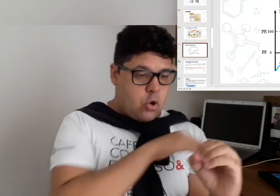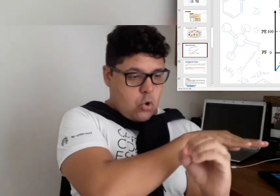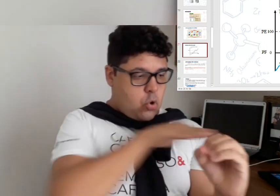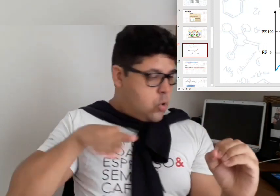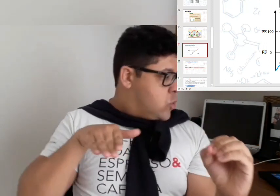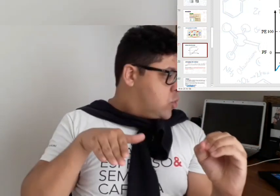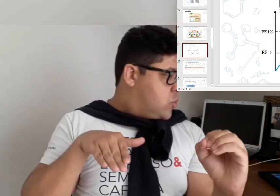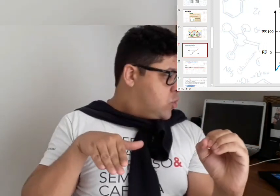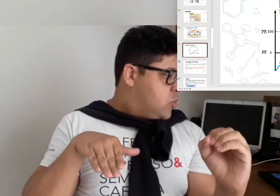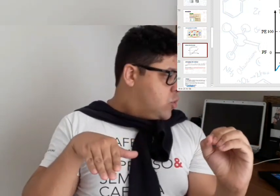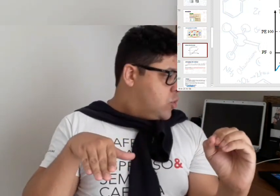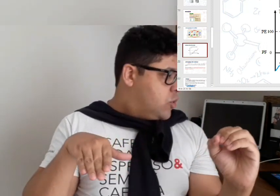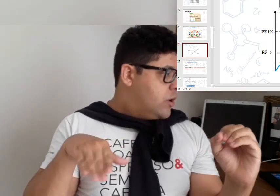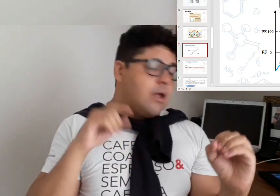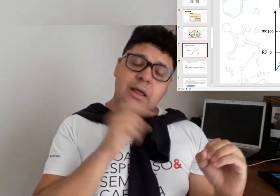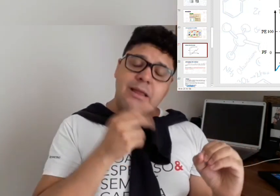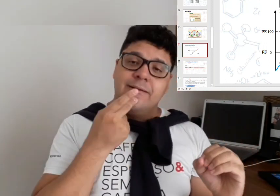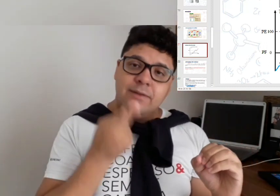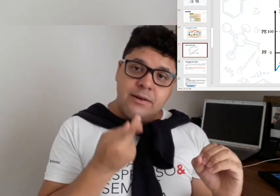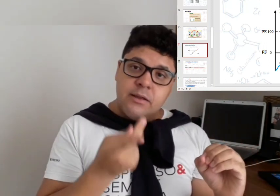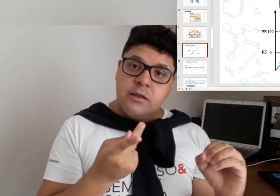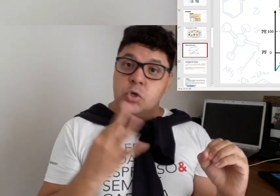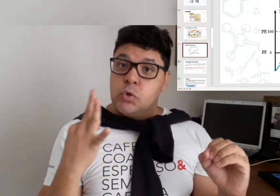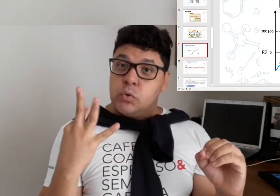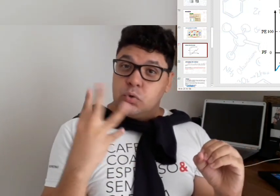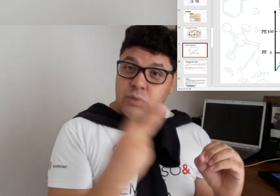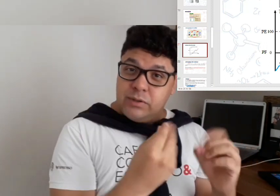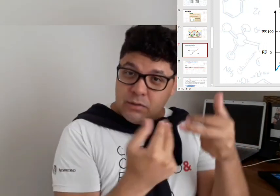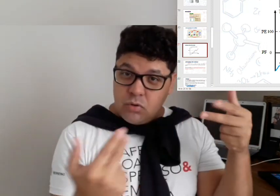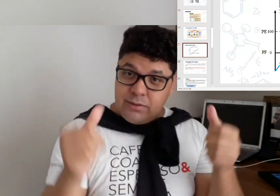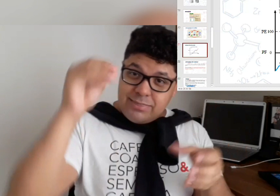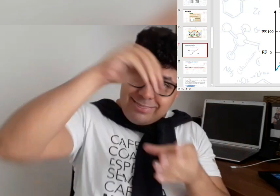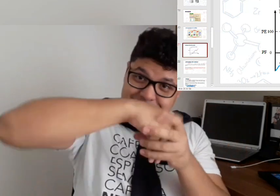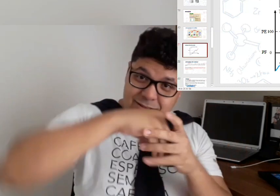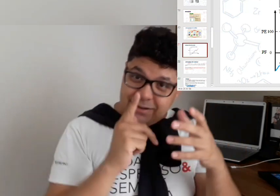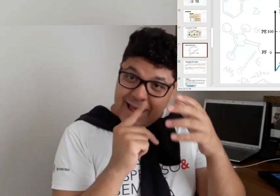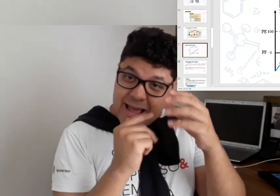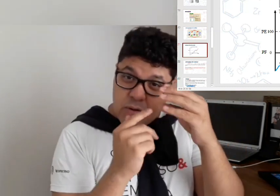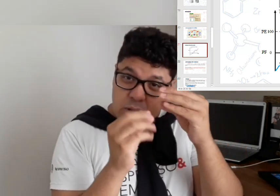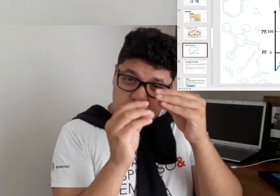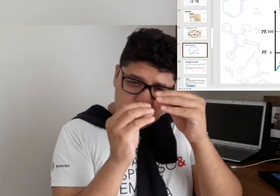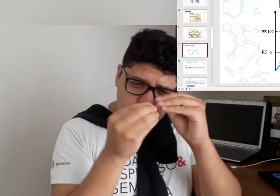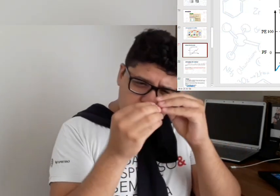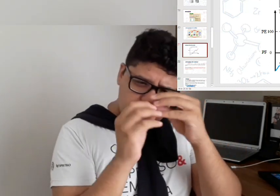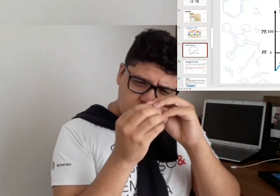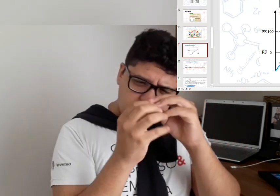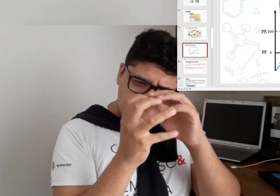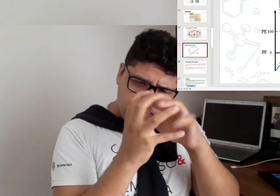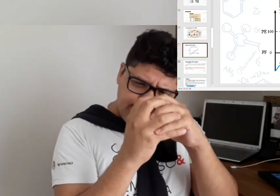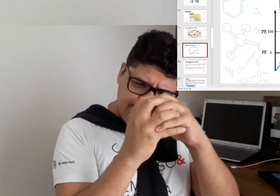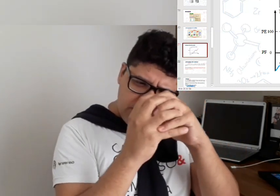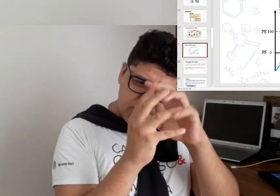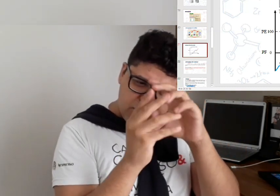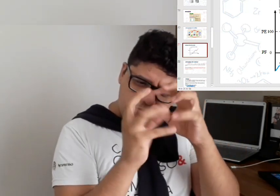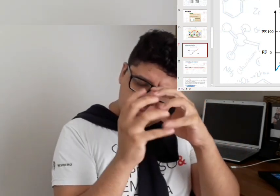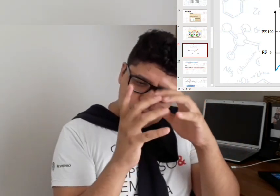o que acontece no ponto de fusão? Enquanto todas as molequinhas da água não passar do estado do líquido